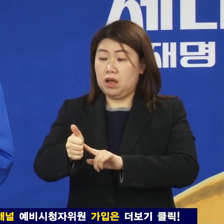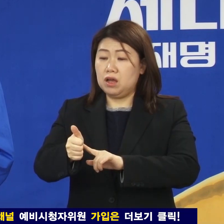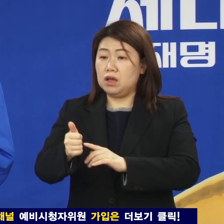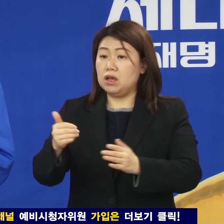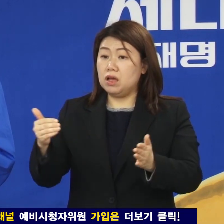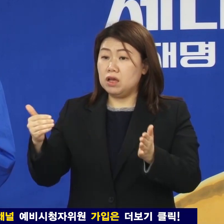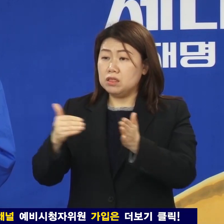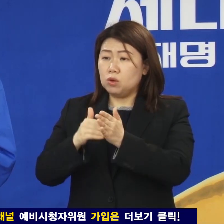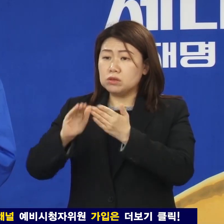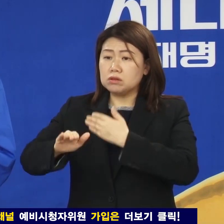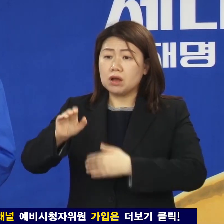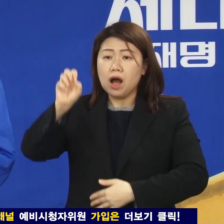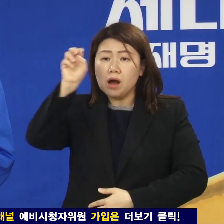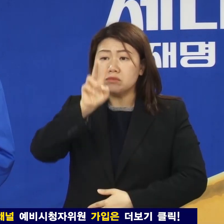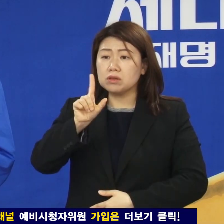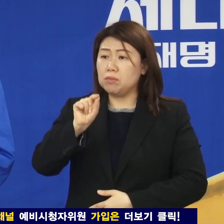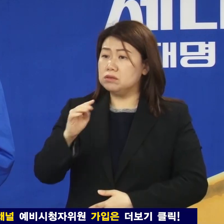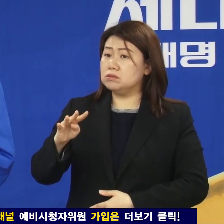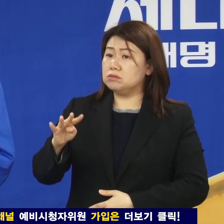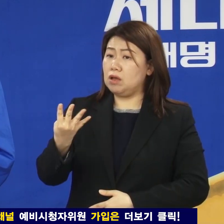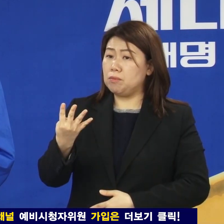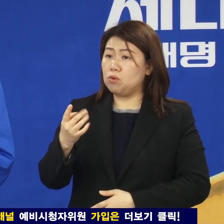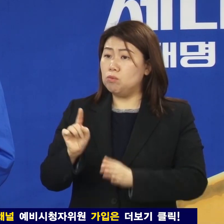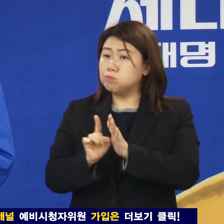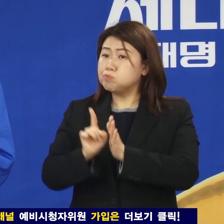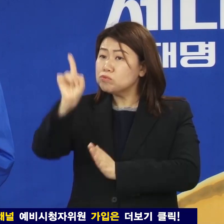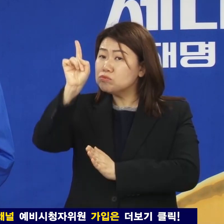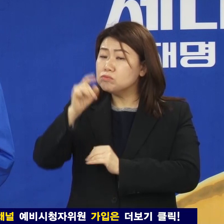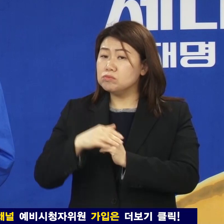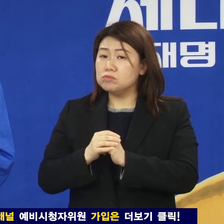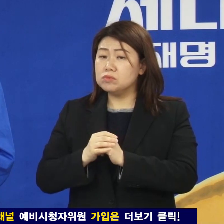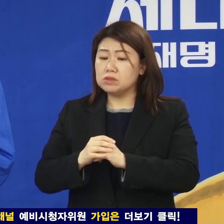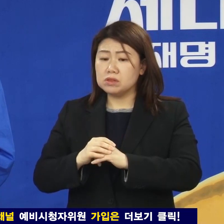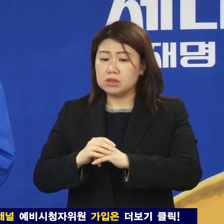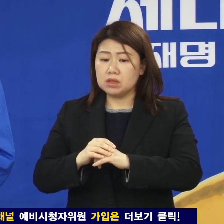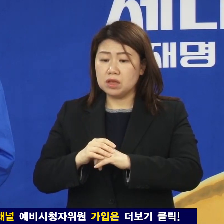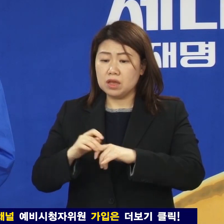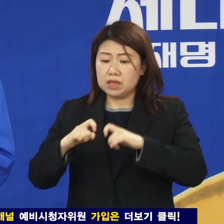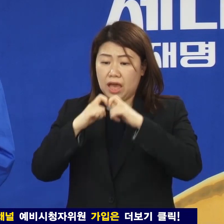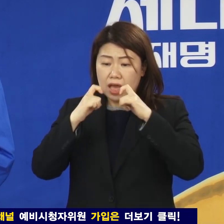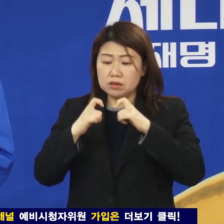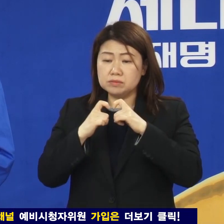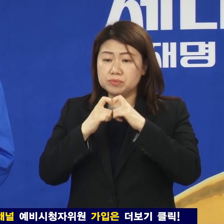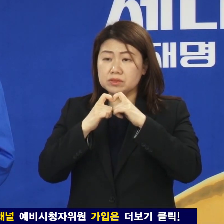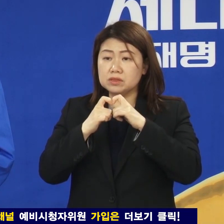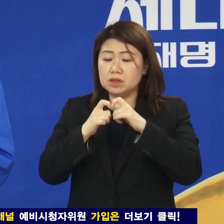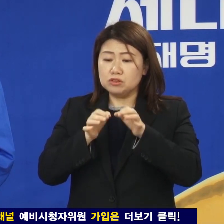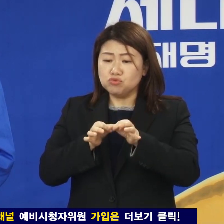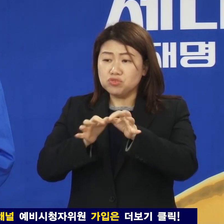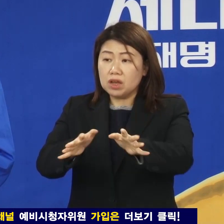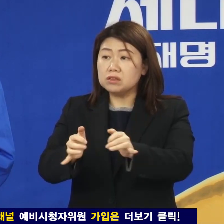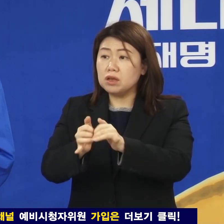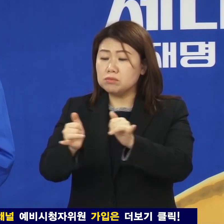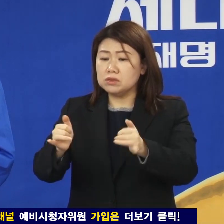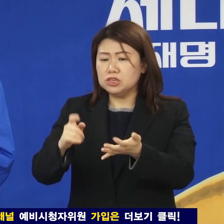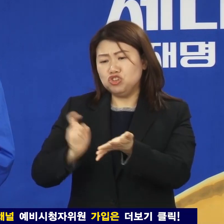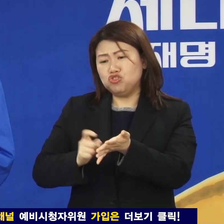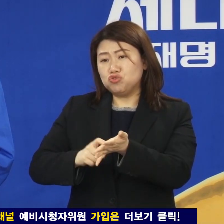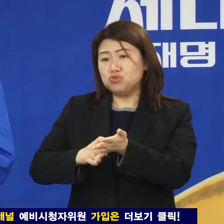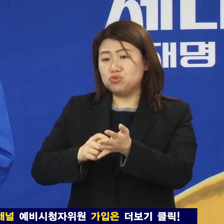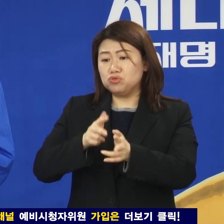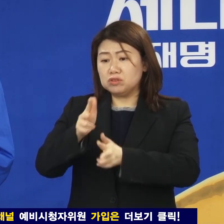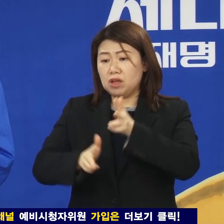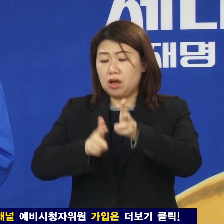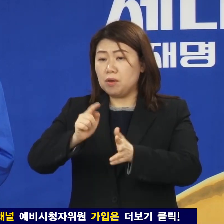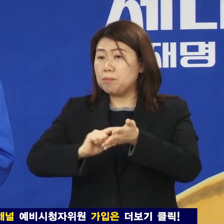까지 올랐습니다 더구나 당시 불특정 다수의 개미 투자자의 신규 사업 발표 임박